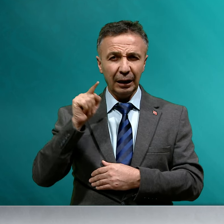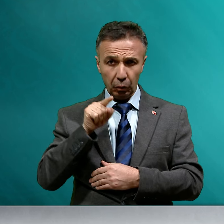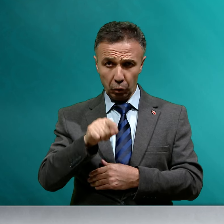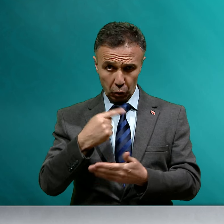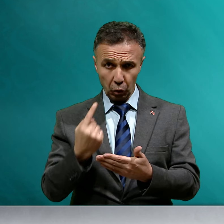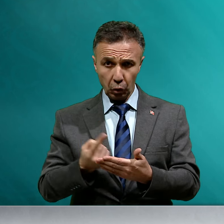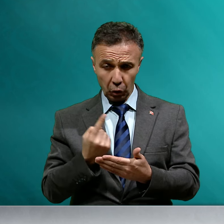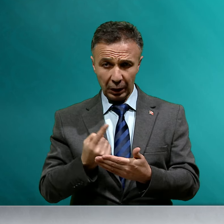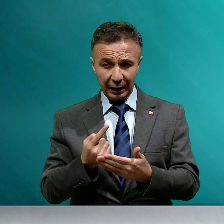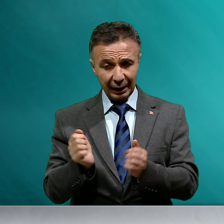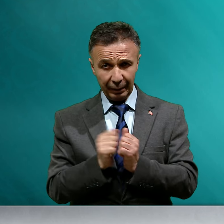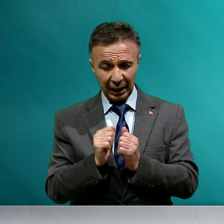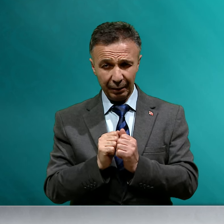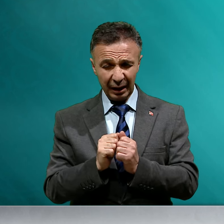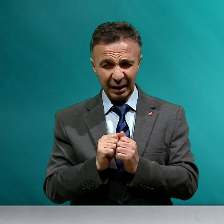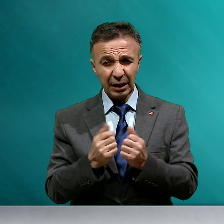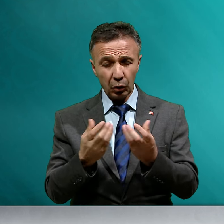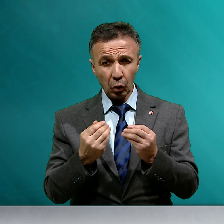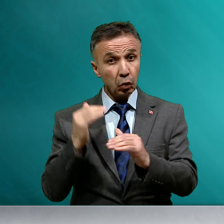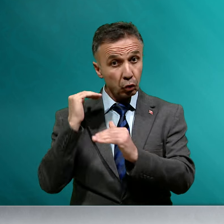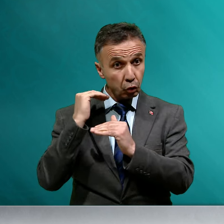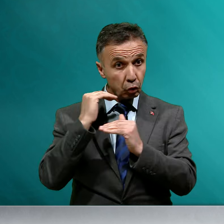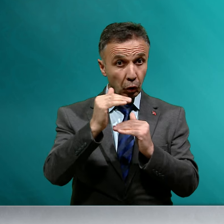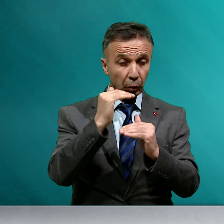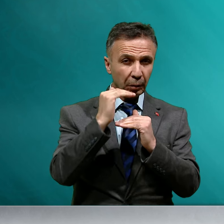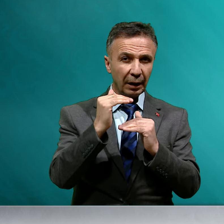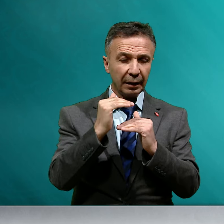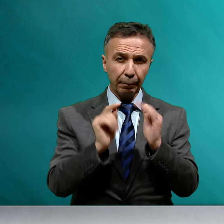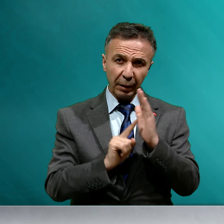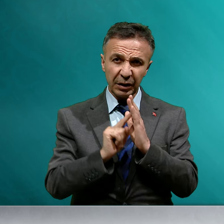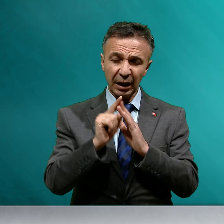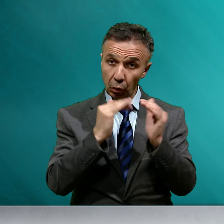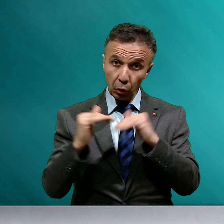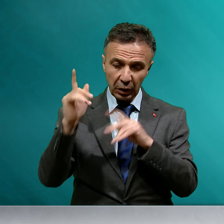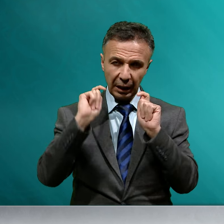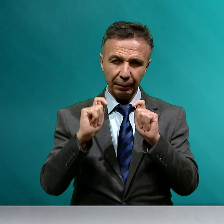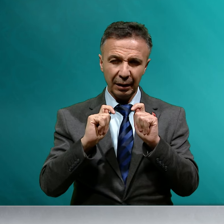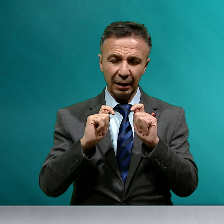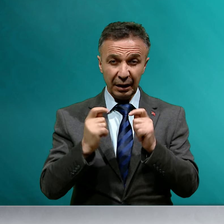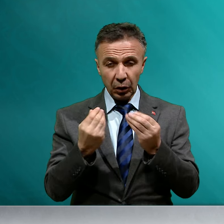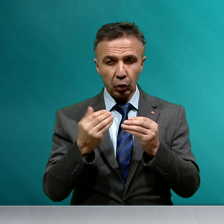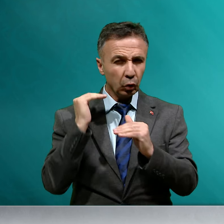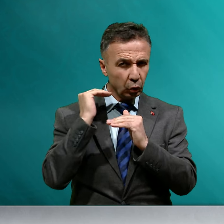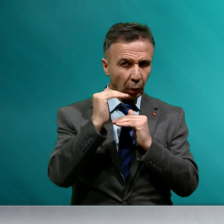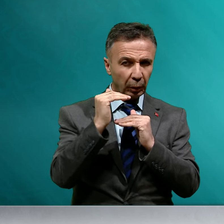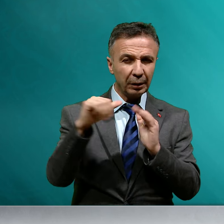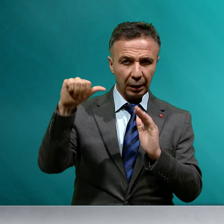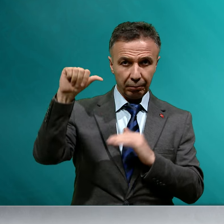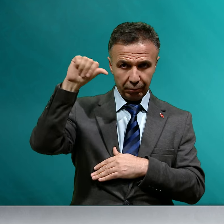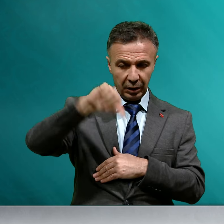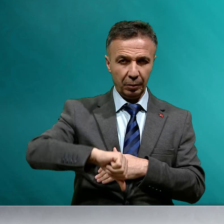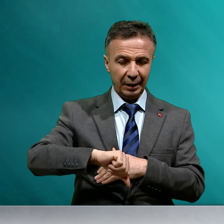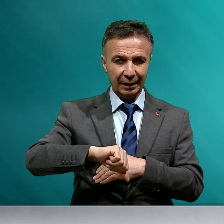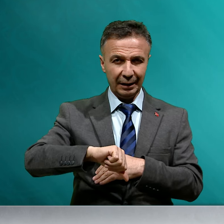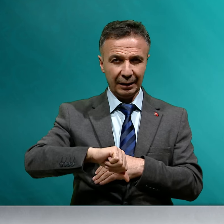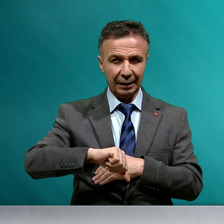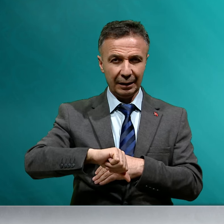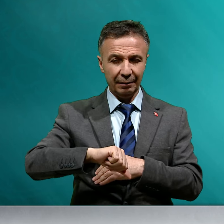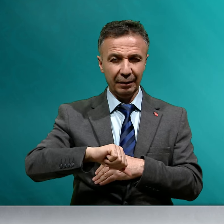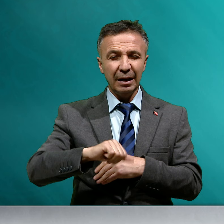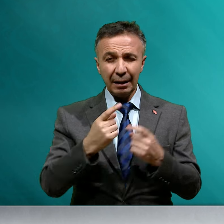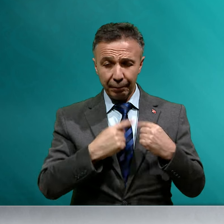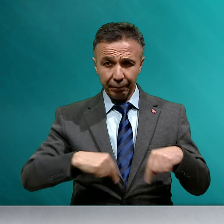Kur'an'la nice toplumları yüceltir, nicelerini alçaltır. Bizler